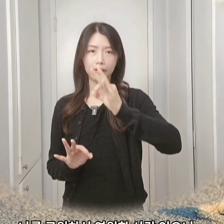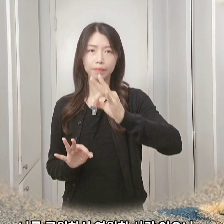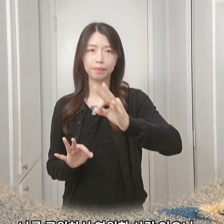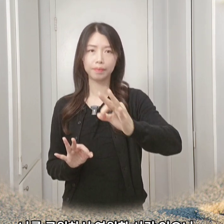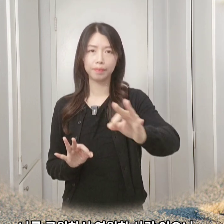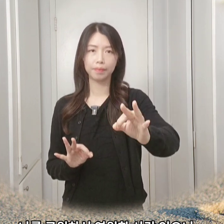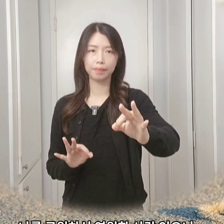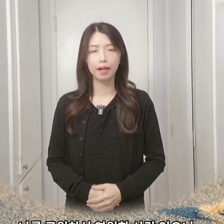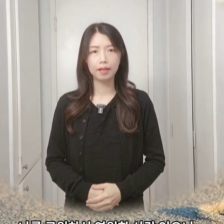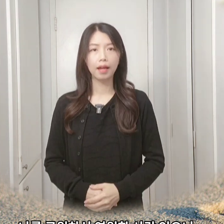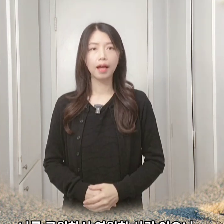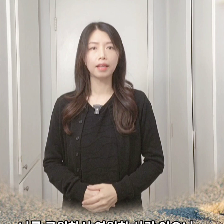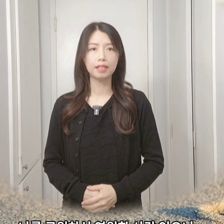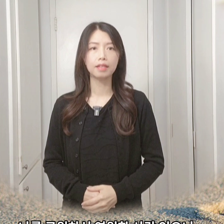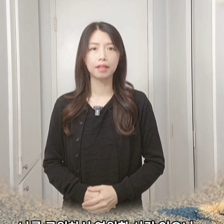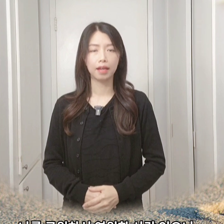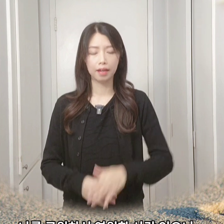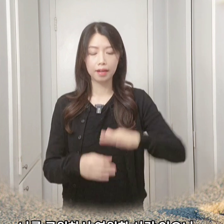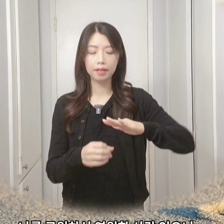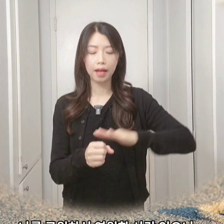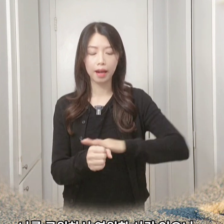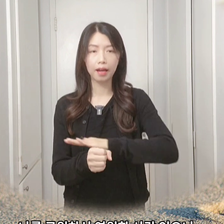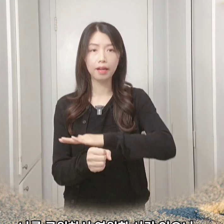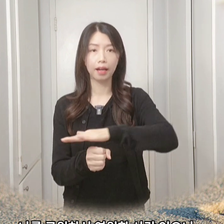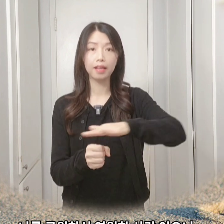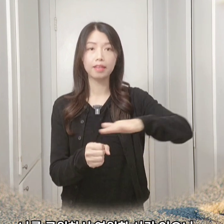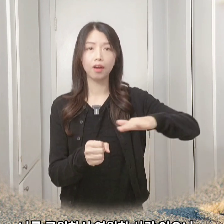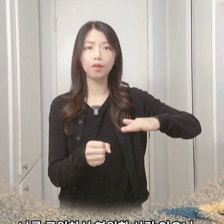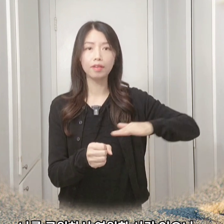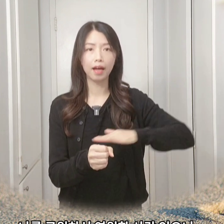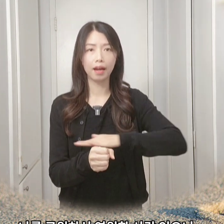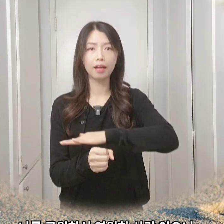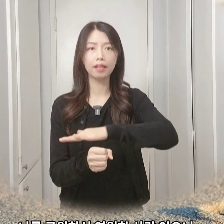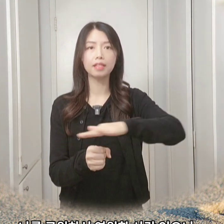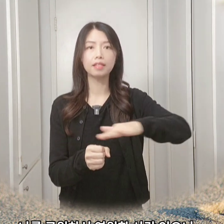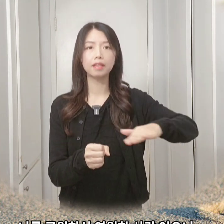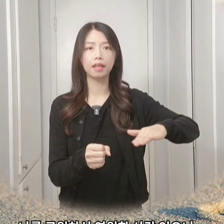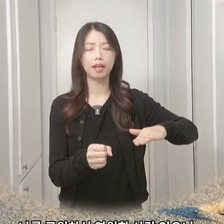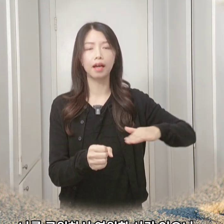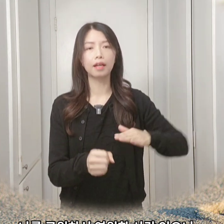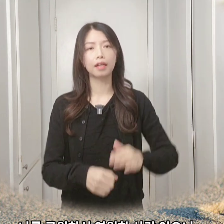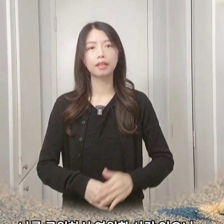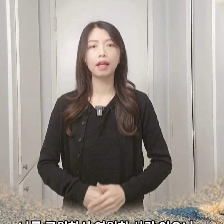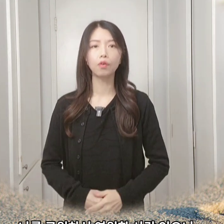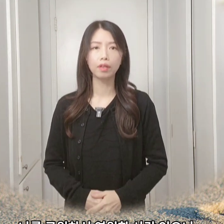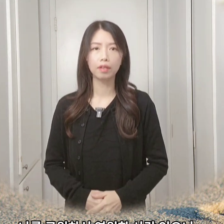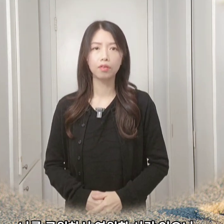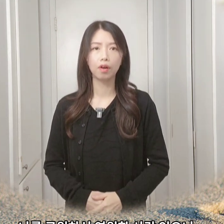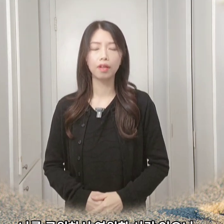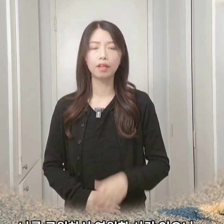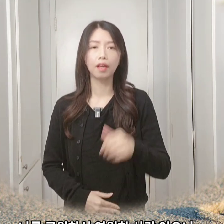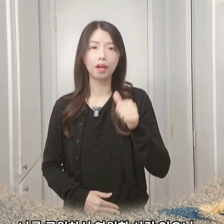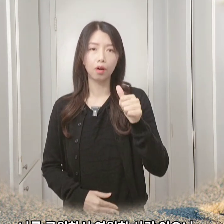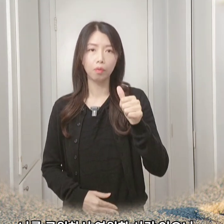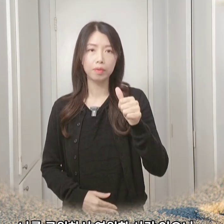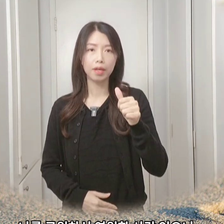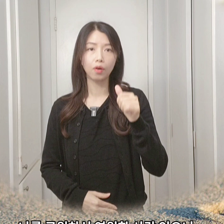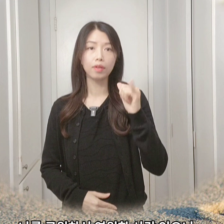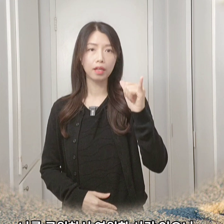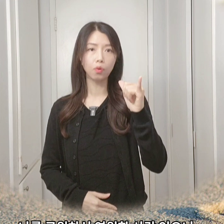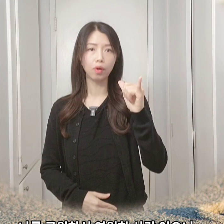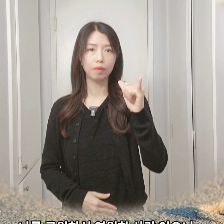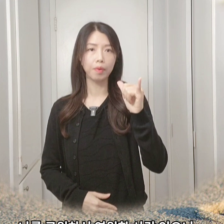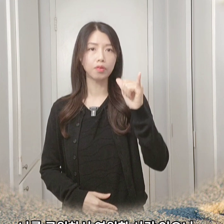영원하다. 사랑 있으니. 사랑 아까 했죠. 사랑 있으니. 있다라고 한 뜻의 수어는